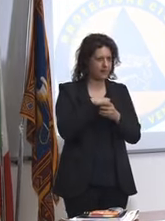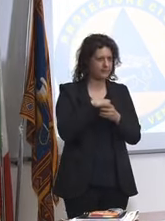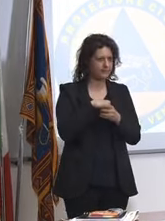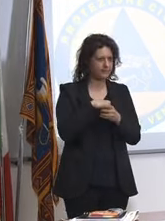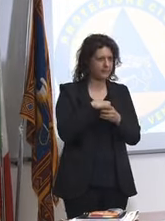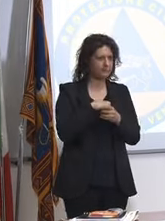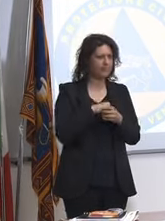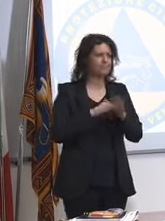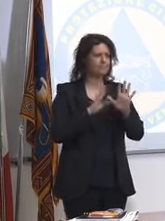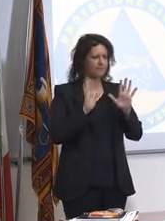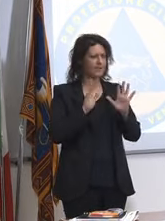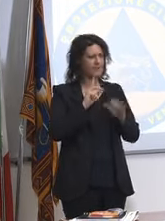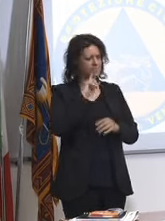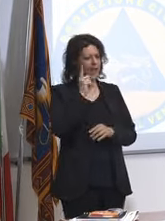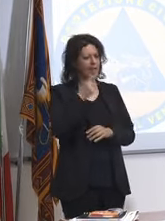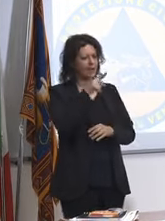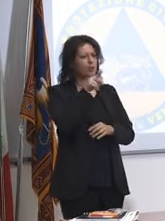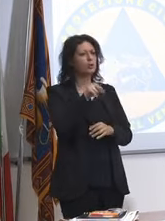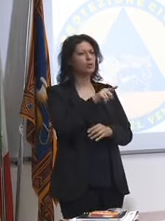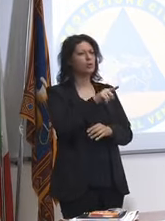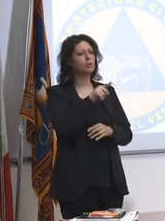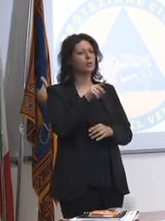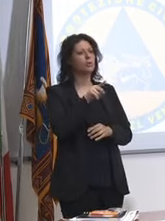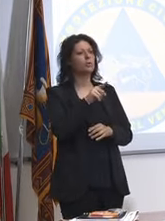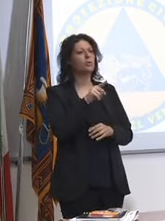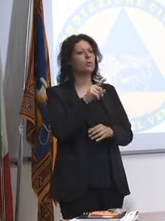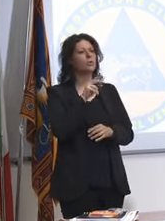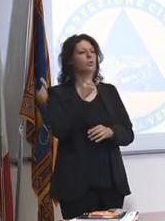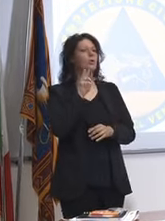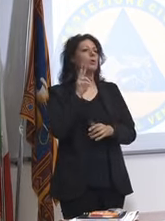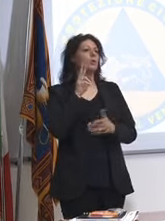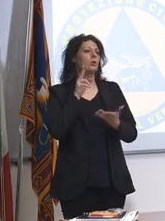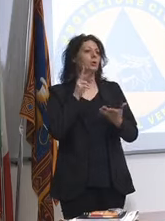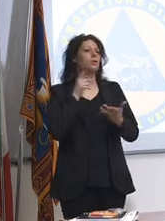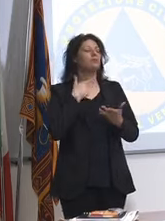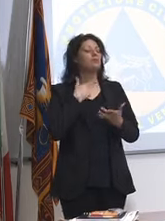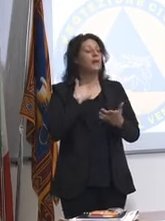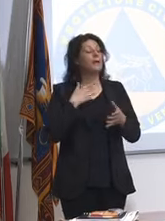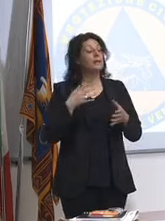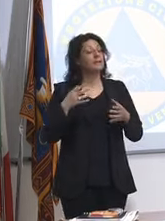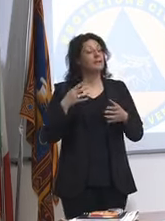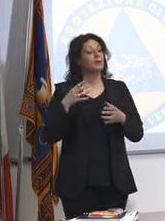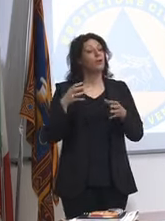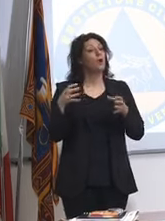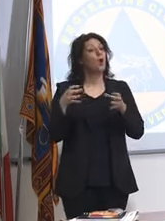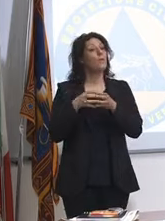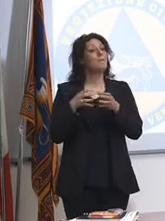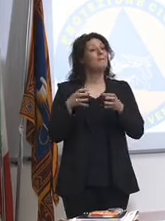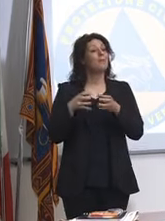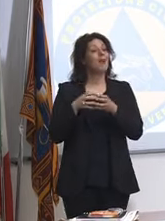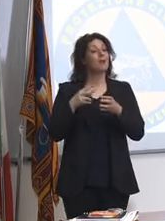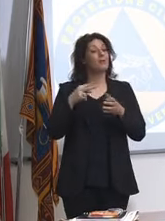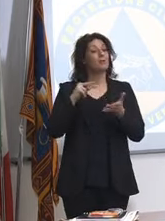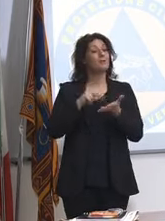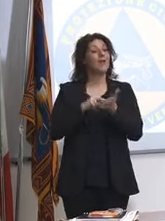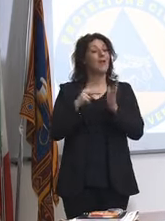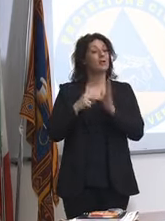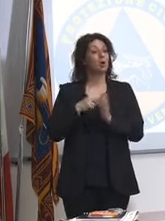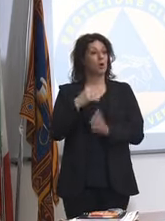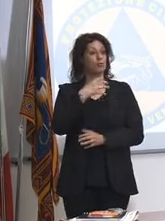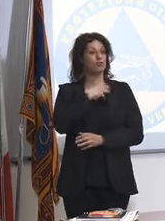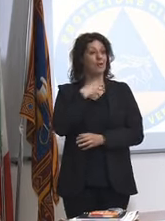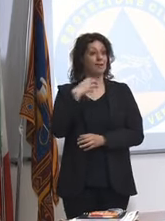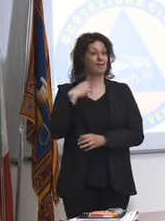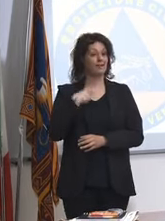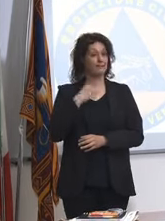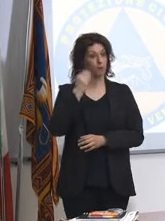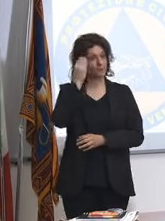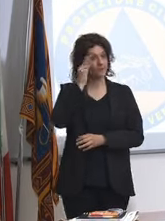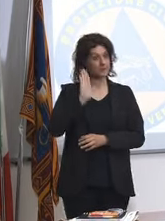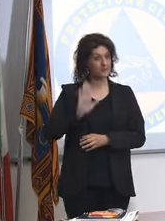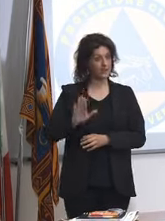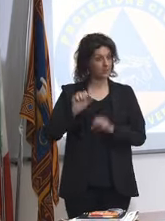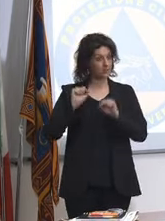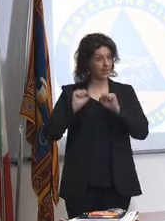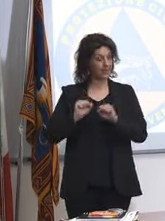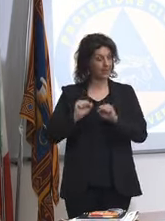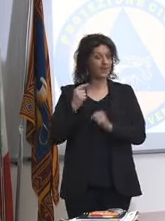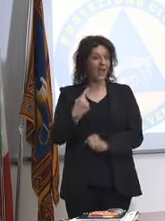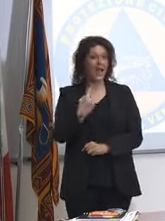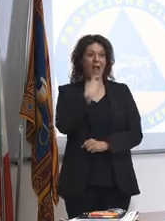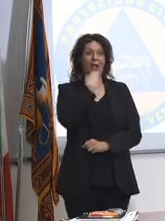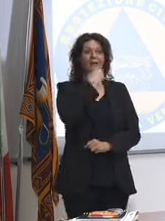parere dell'Istituto Superiore, del Comitato Tecnico Scientifico, del parere sanitario. Dice